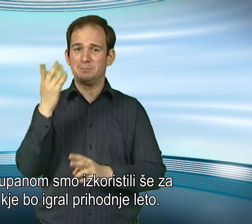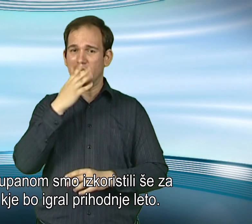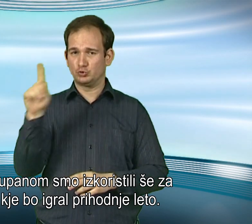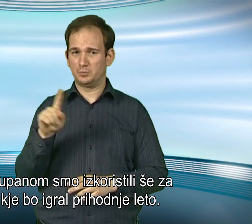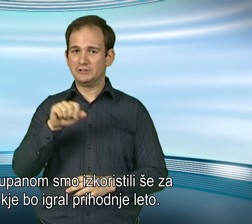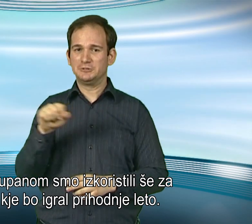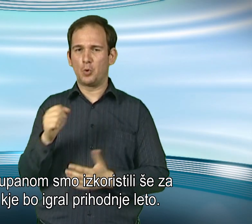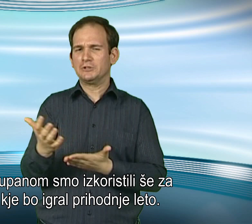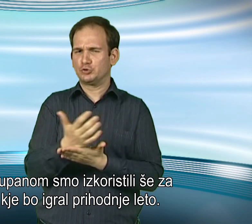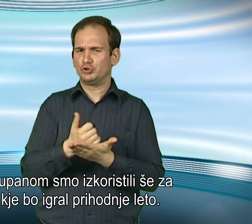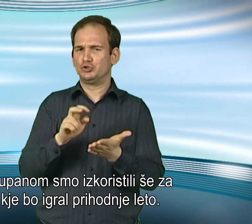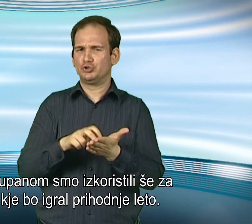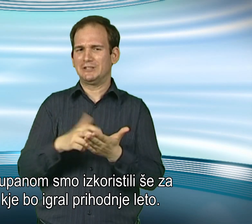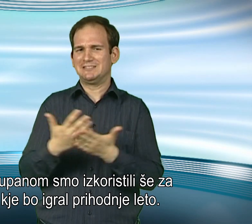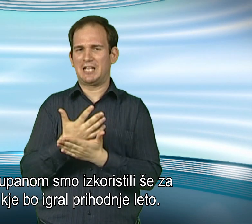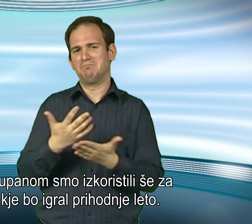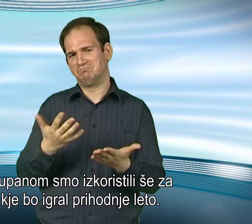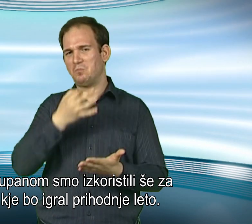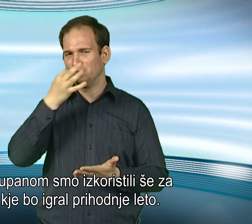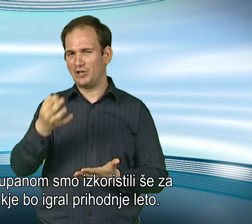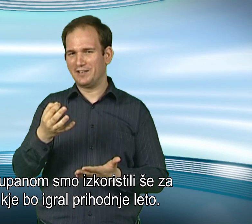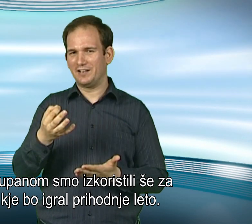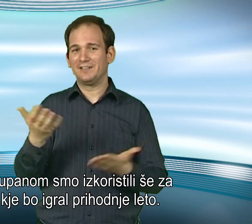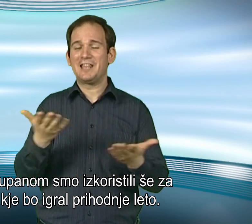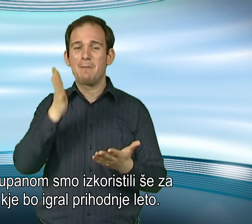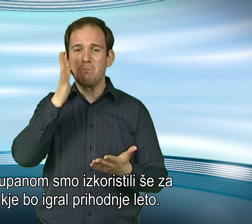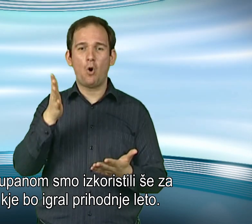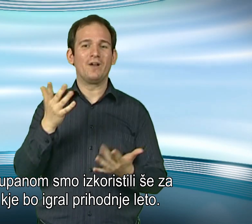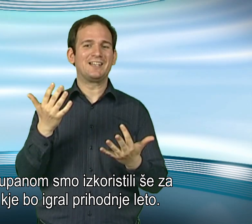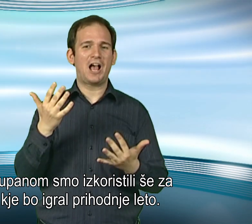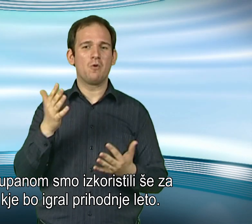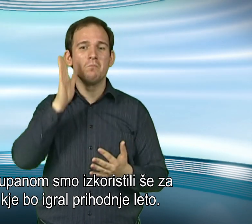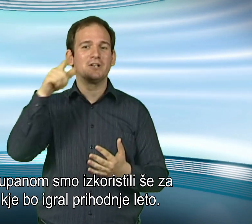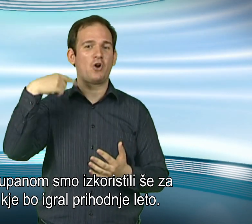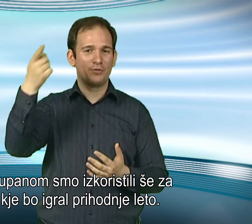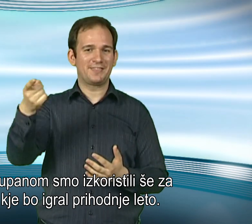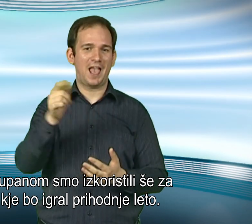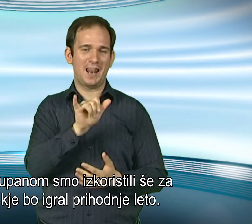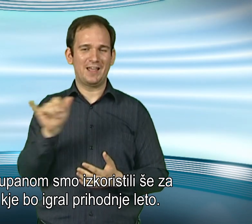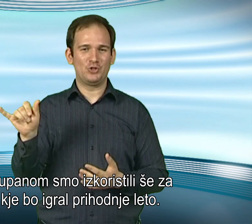Srečanje z Zupanom smo izkoristili še za vprašanje, kje bo igral prihodnje leto.